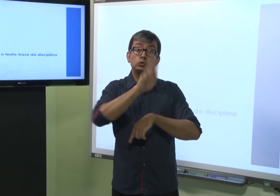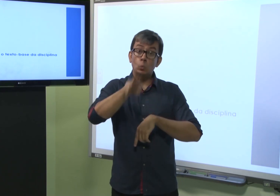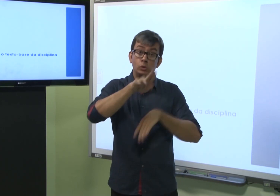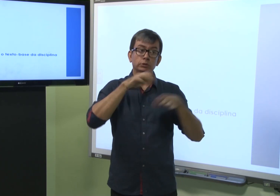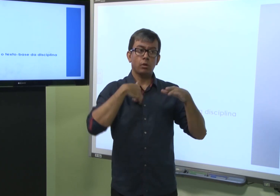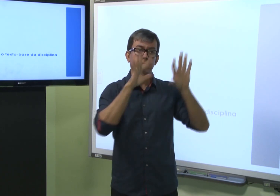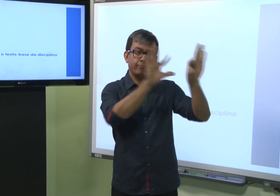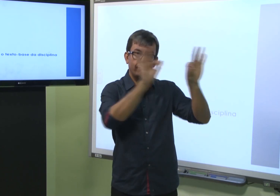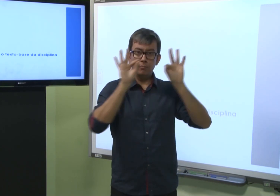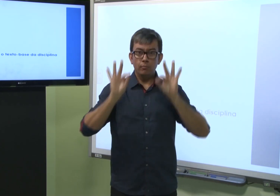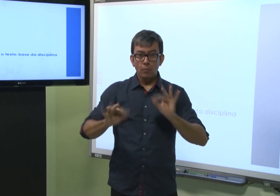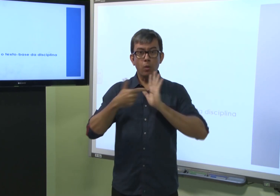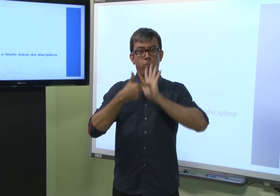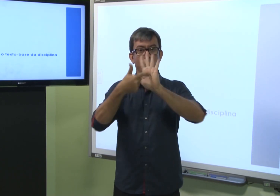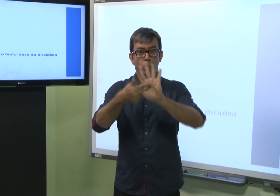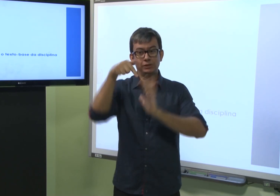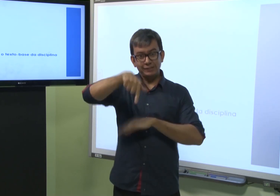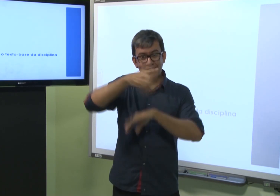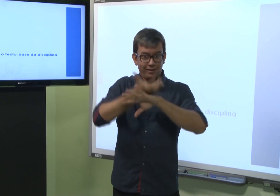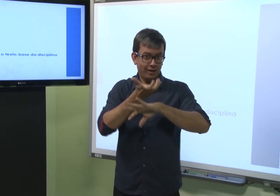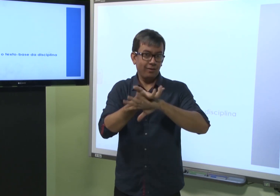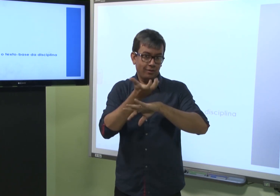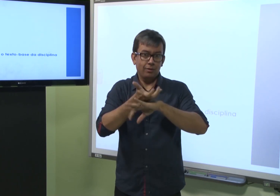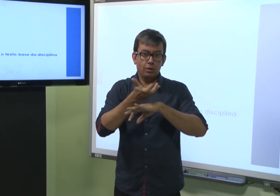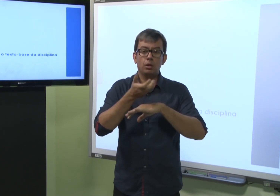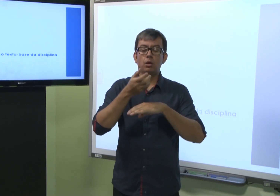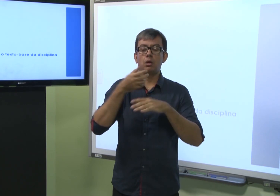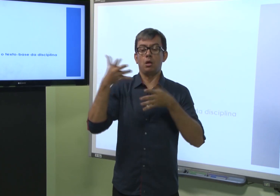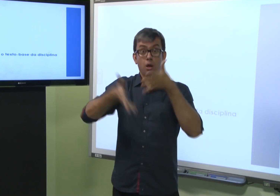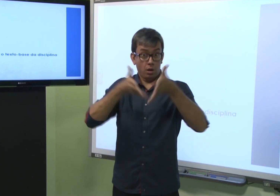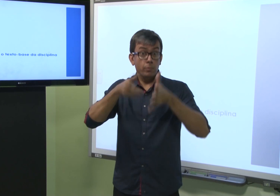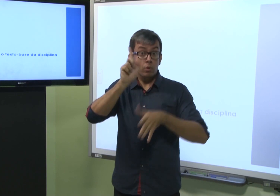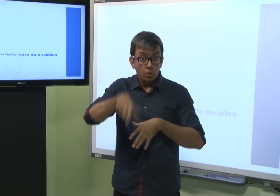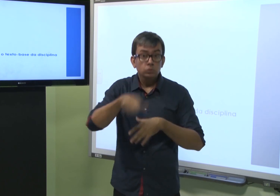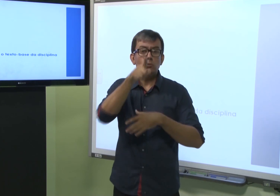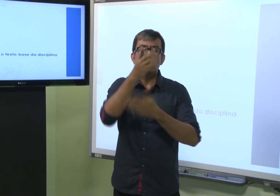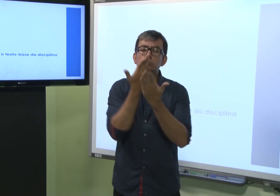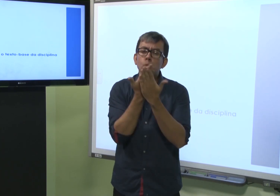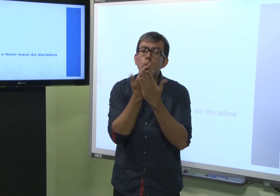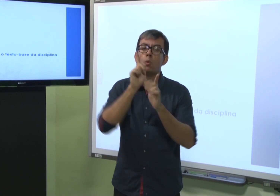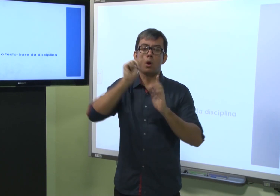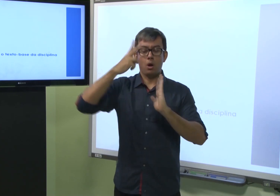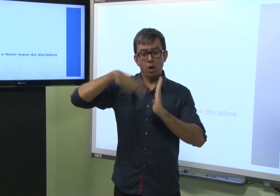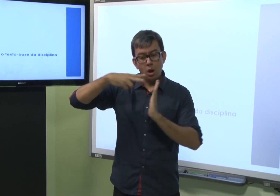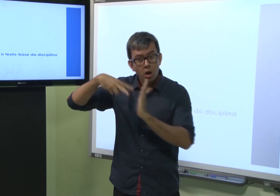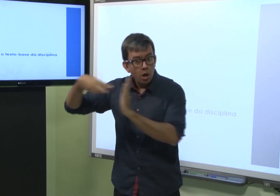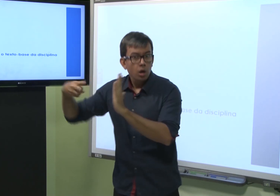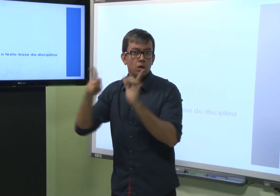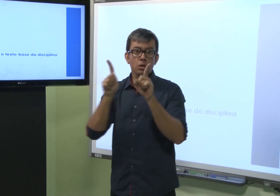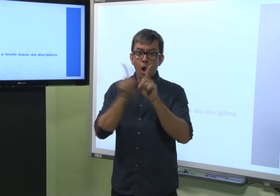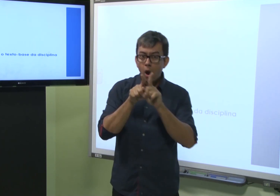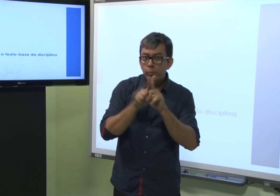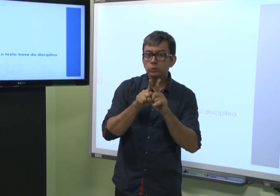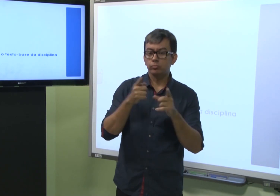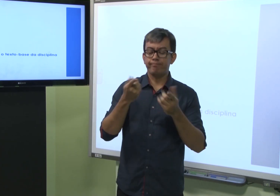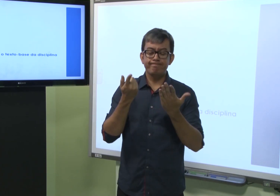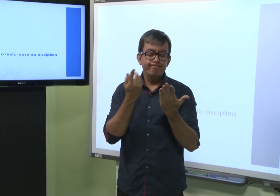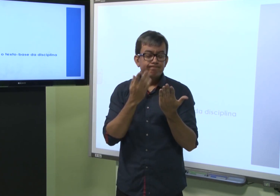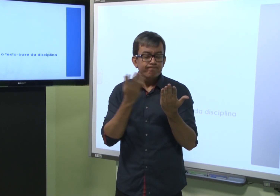eu retirei do Letras Libras, para que vocês possam ler esses textos,